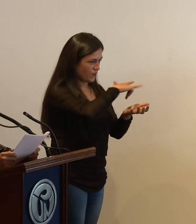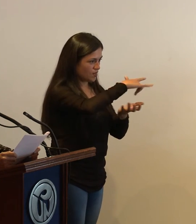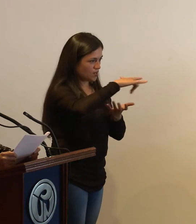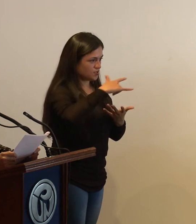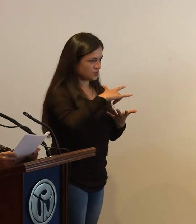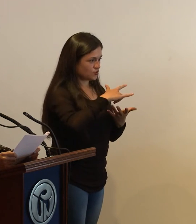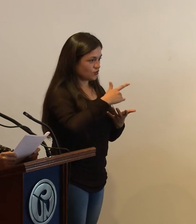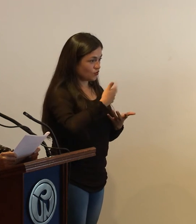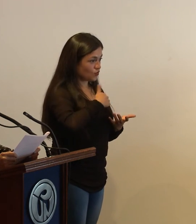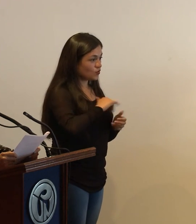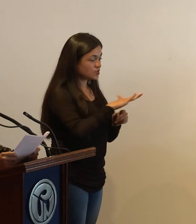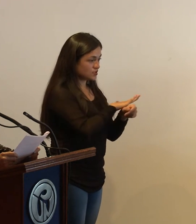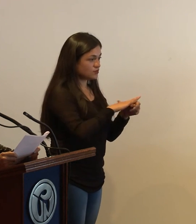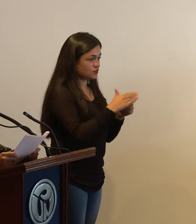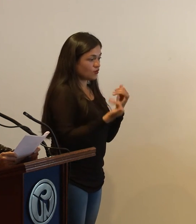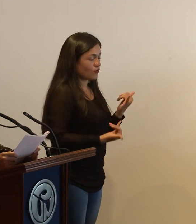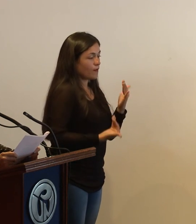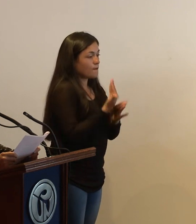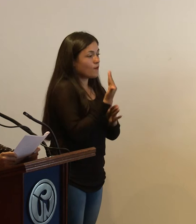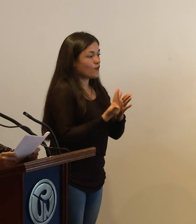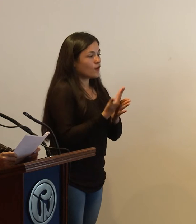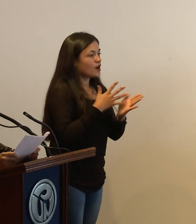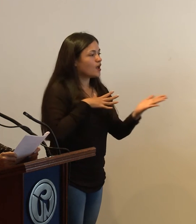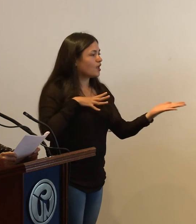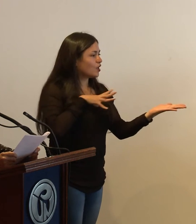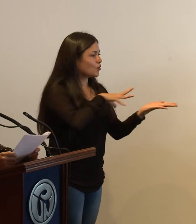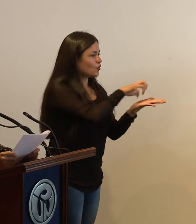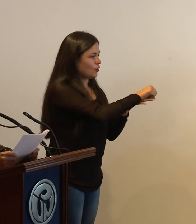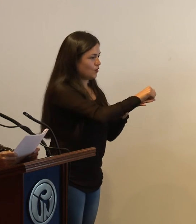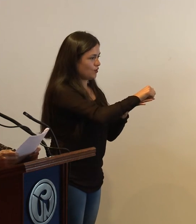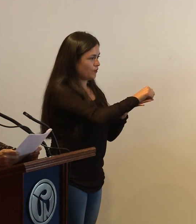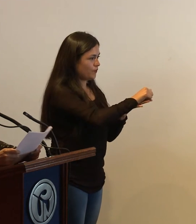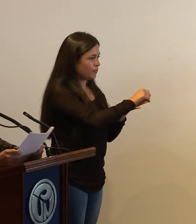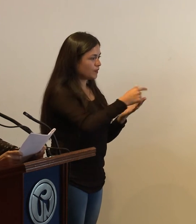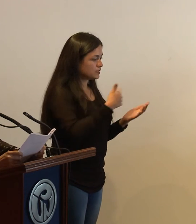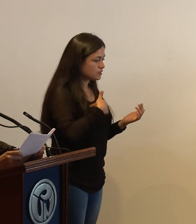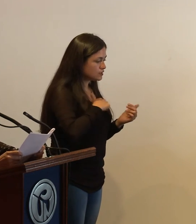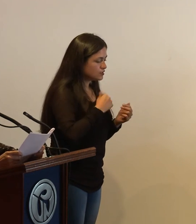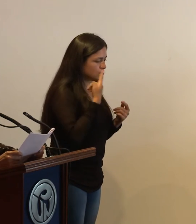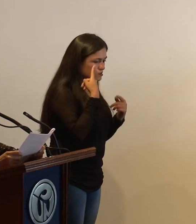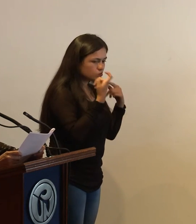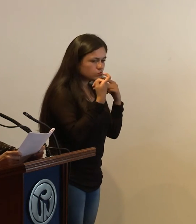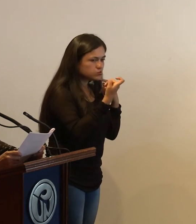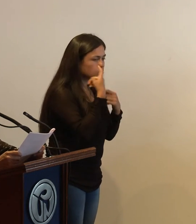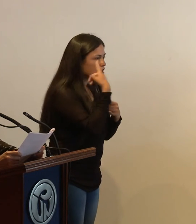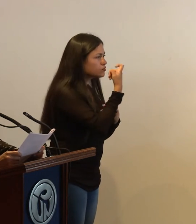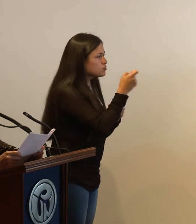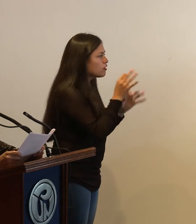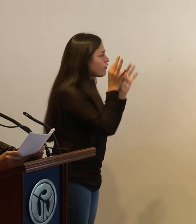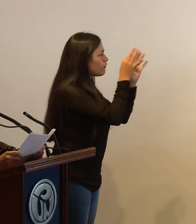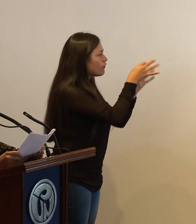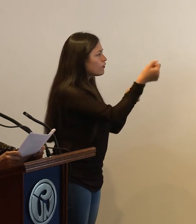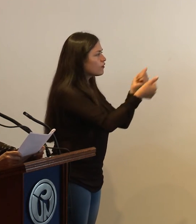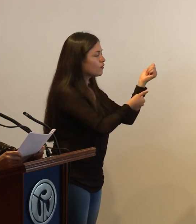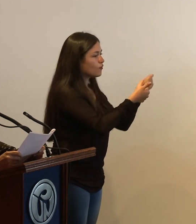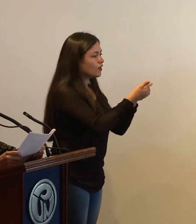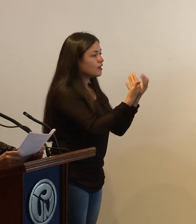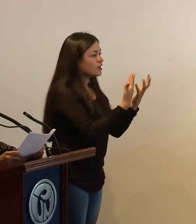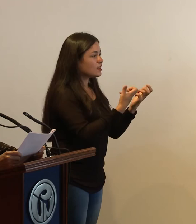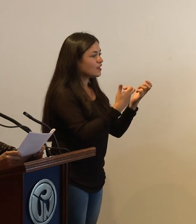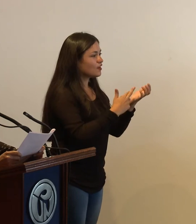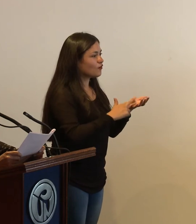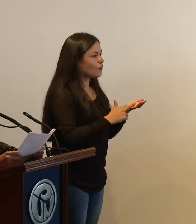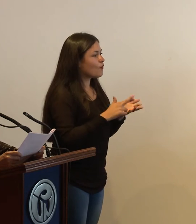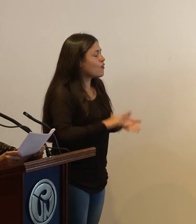caso es a la vez moderna y colonial. Por eso nuestras búsquedas han estado más enfocadas en la restitución